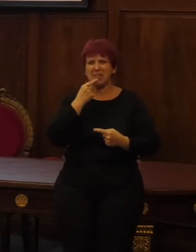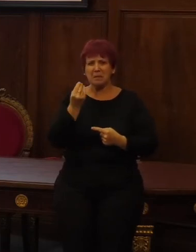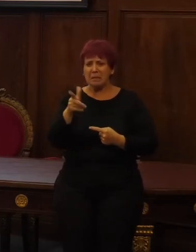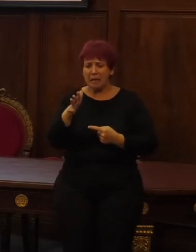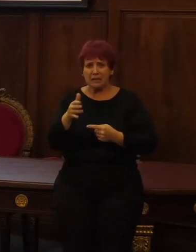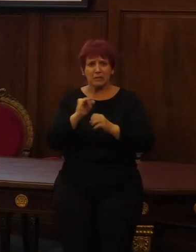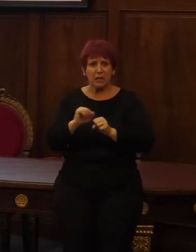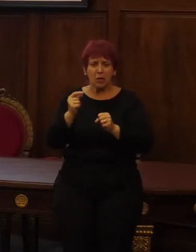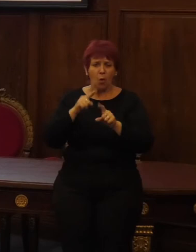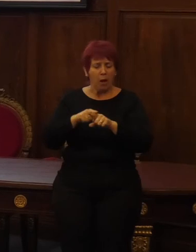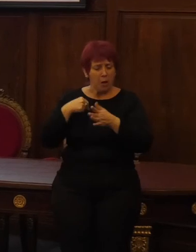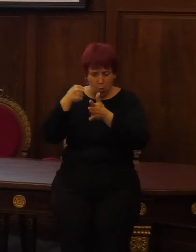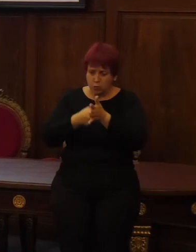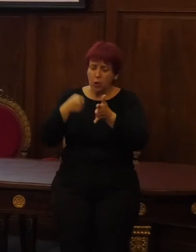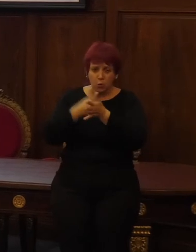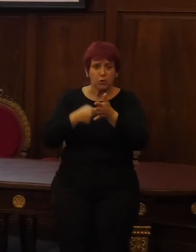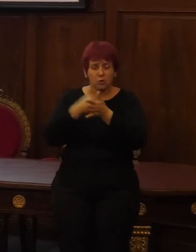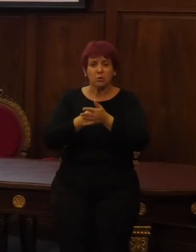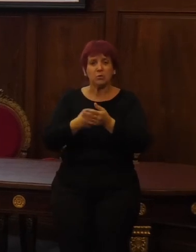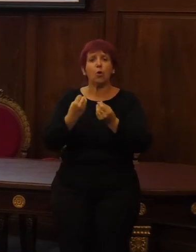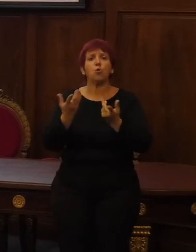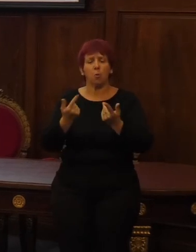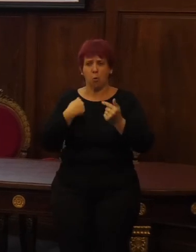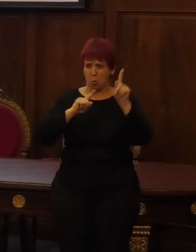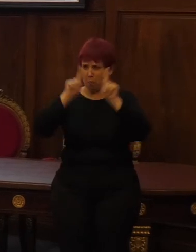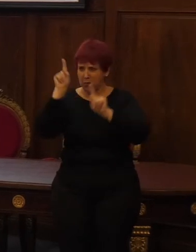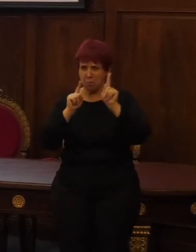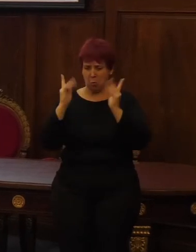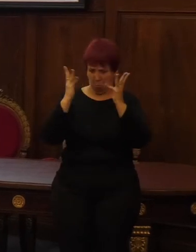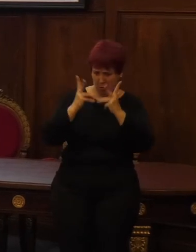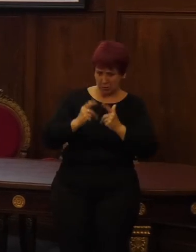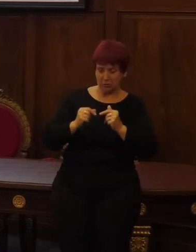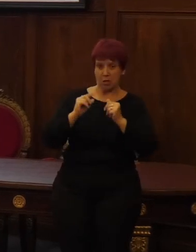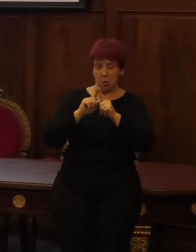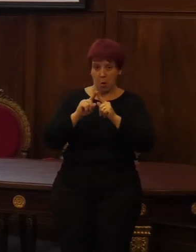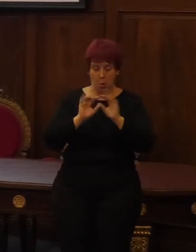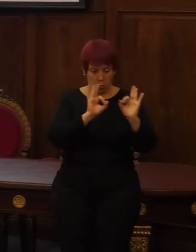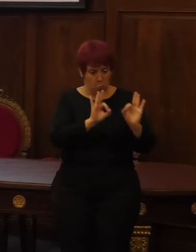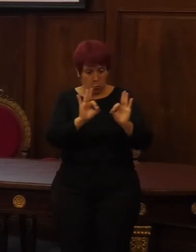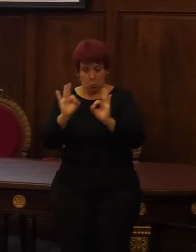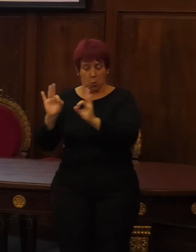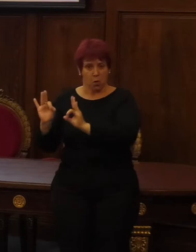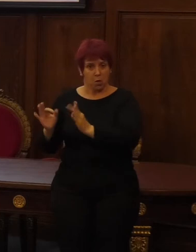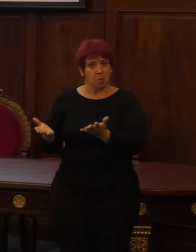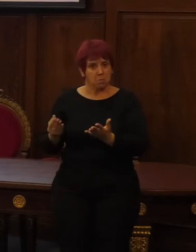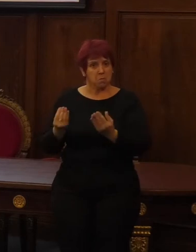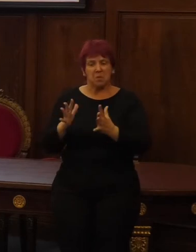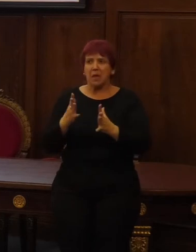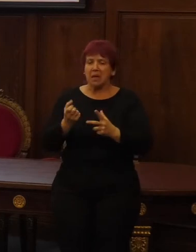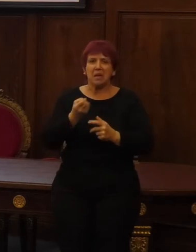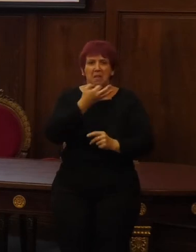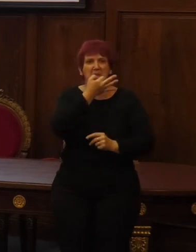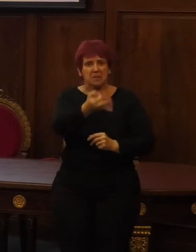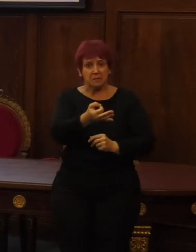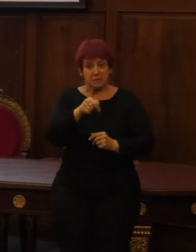elementos significantes, tanta lucha en contra de lo universal, lo organicista y lo estructural. Bueno, lo único que